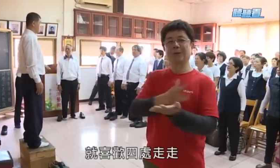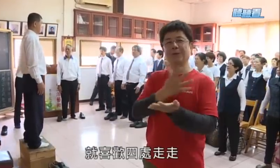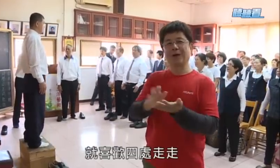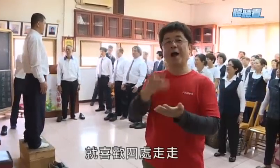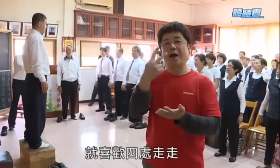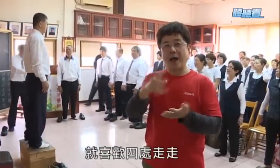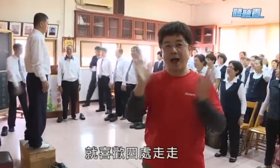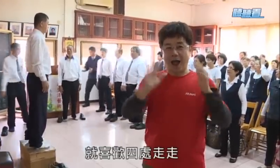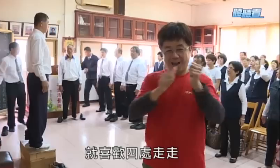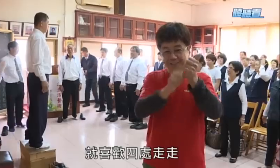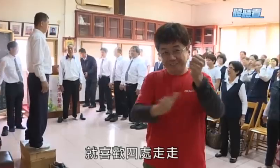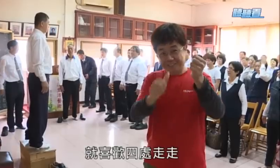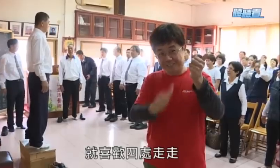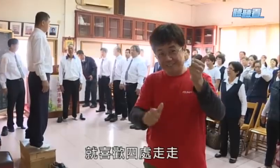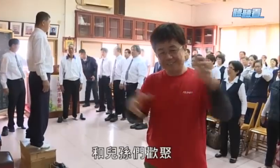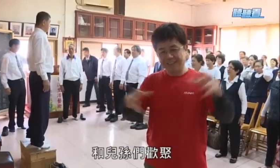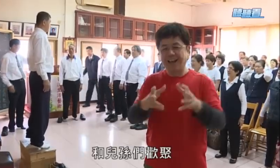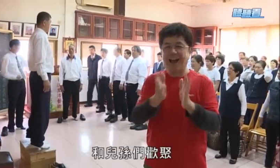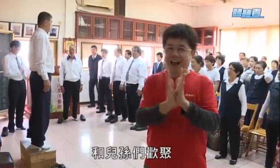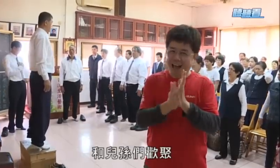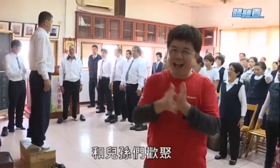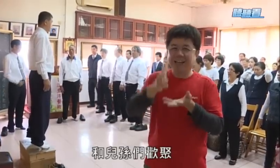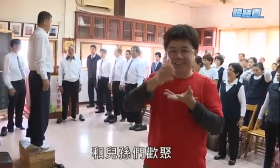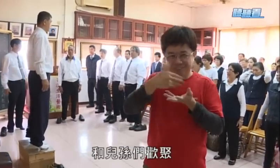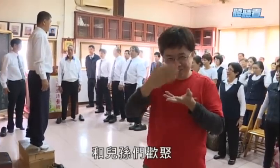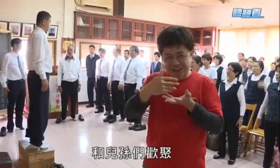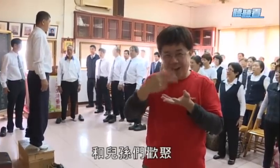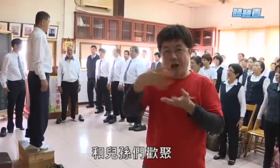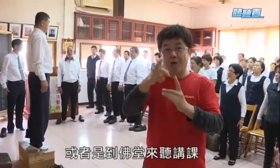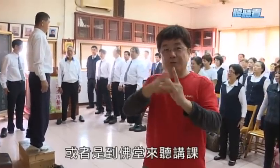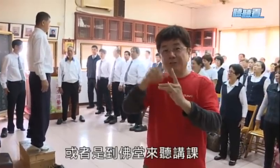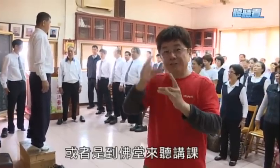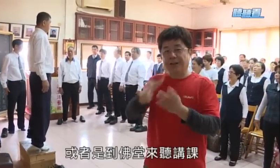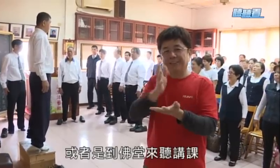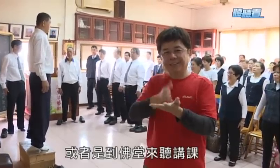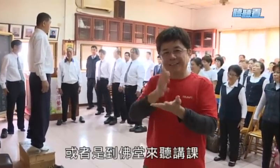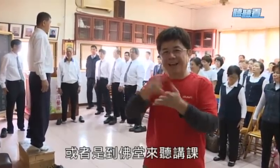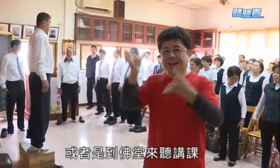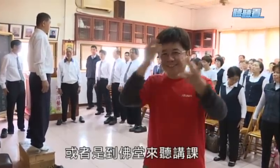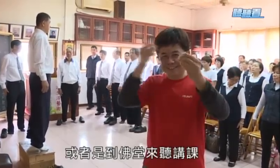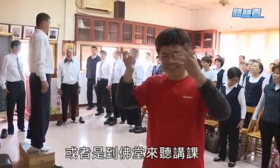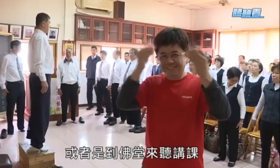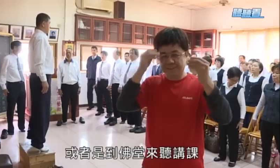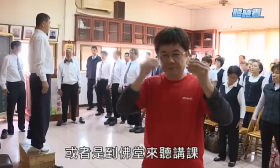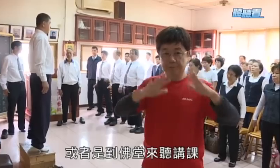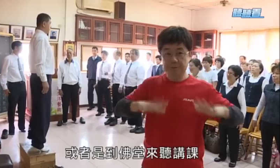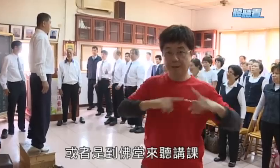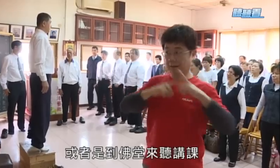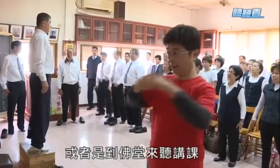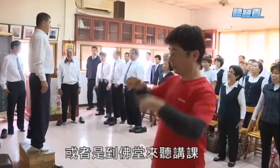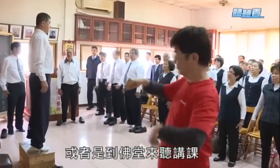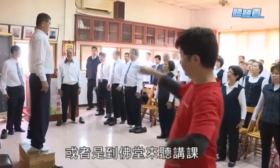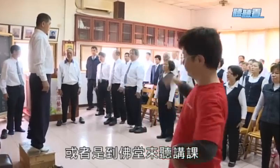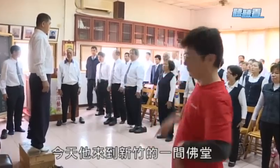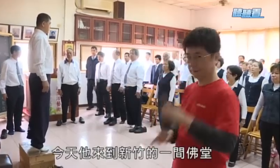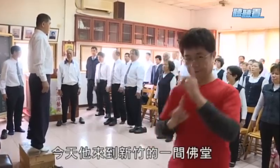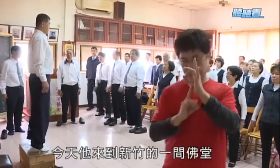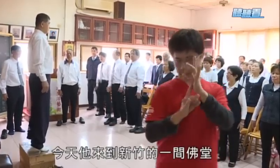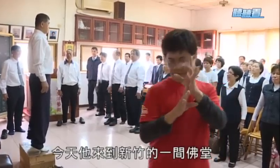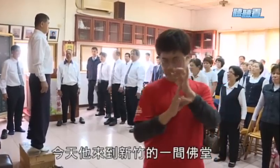四处走走，和儿孙们欢聚，或者呢是到佛堂来听讲课。今天呢，他